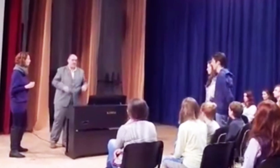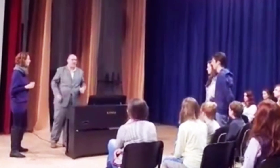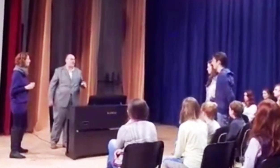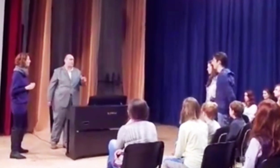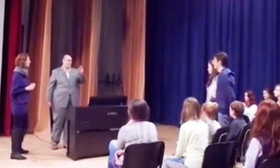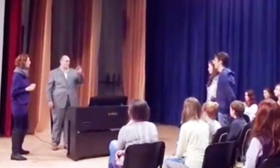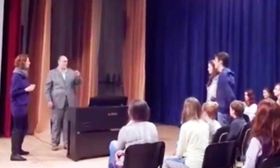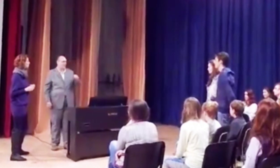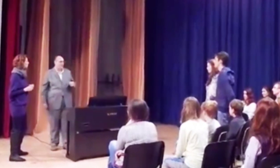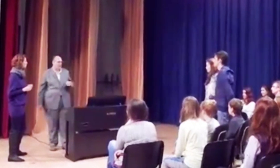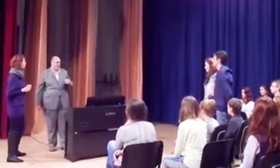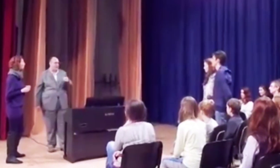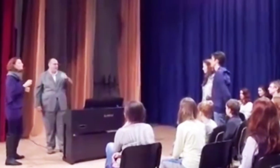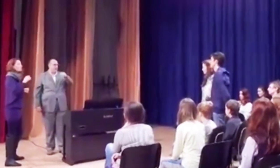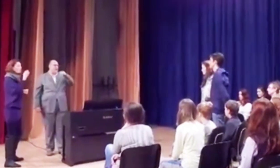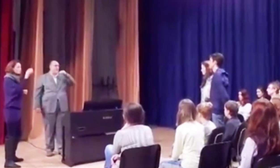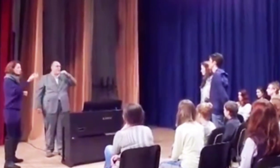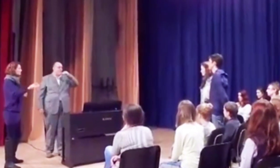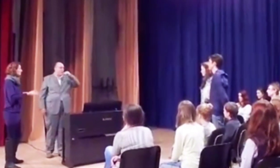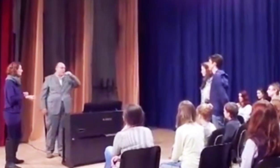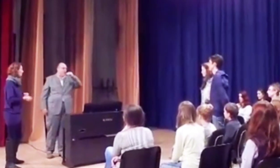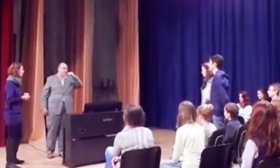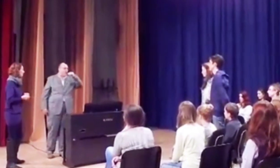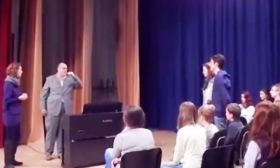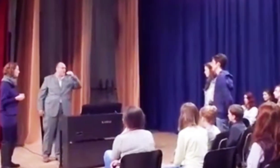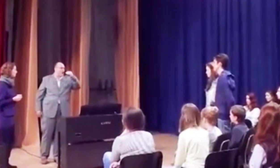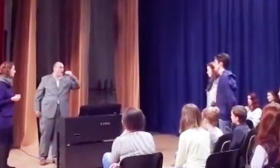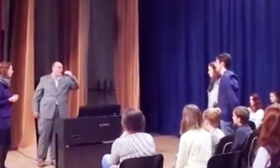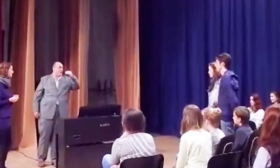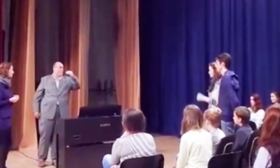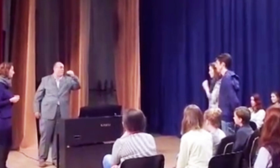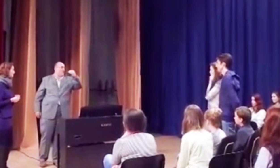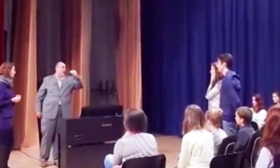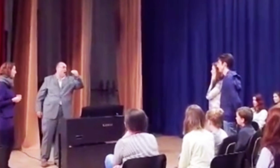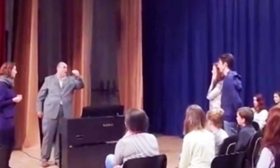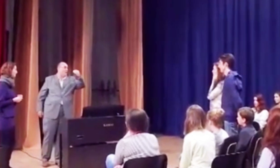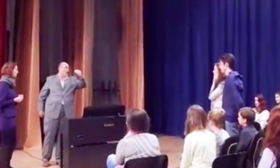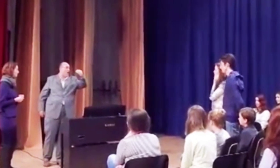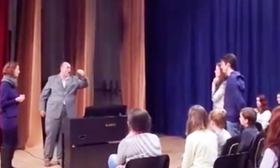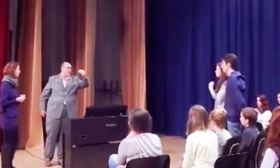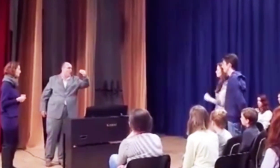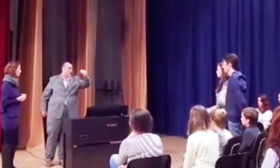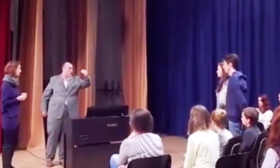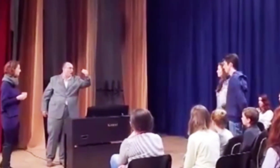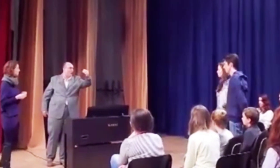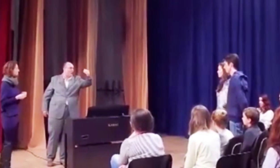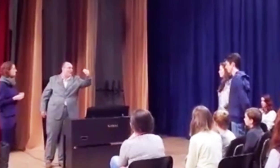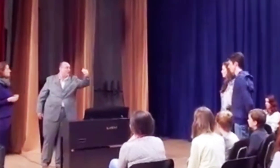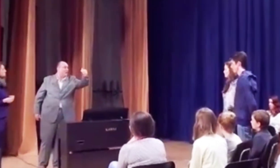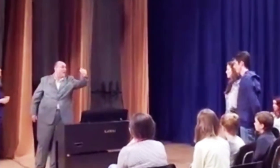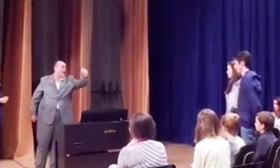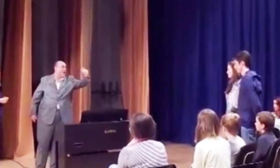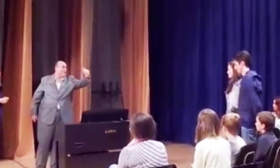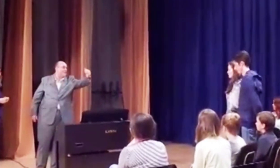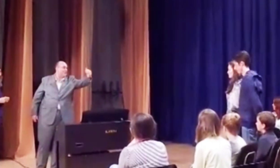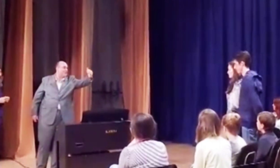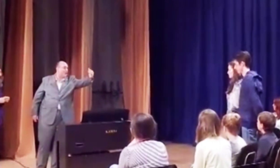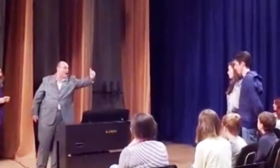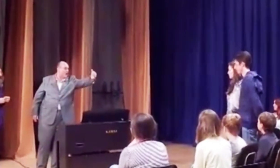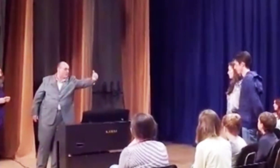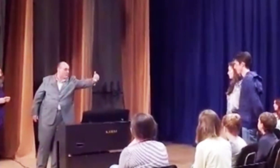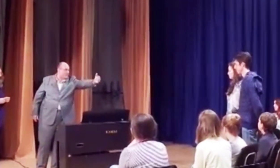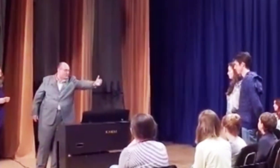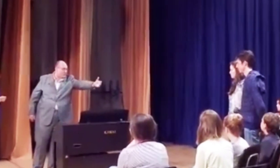ok? Adesso tu prova a fare la città la mano, la